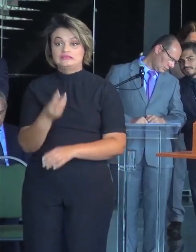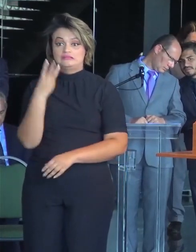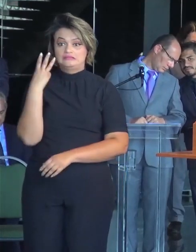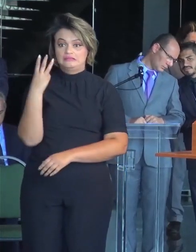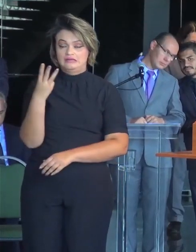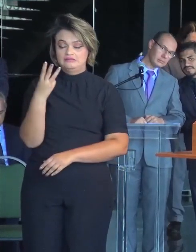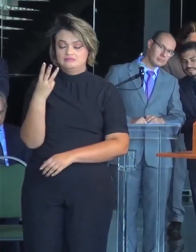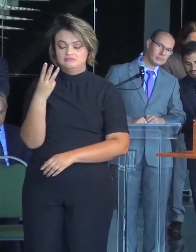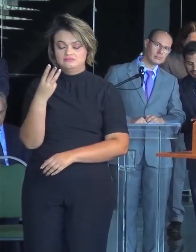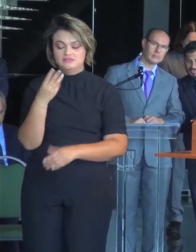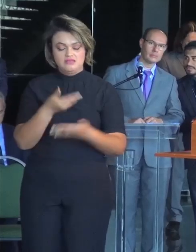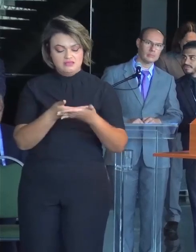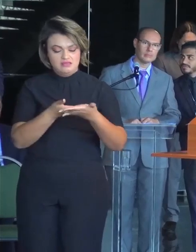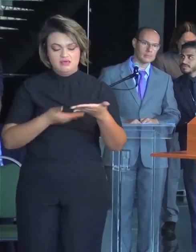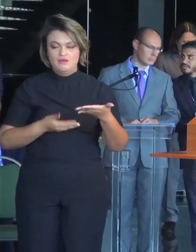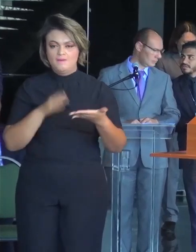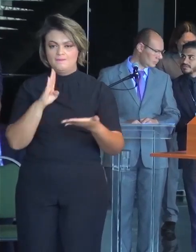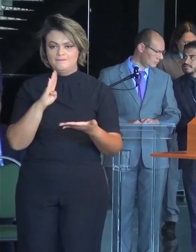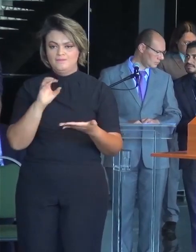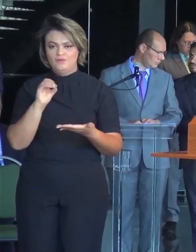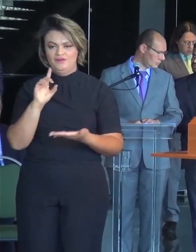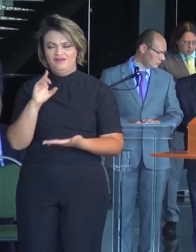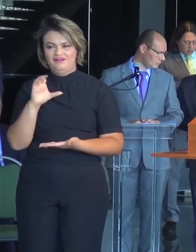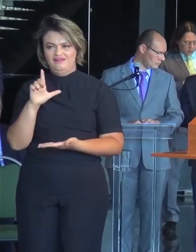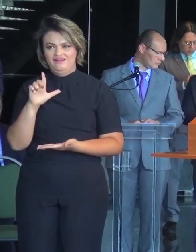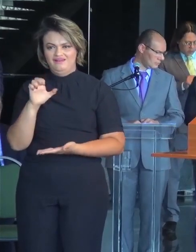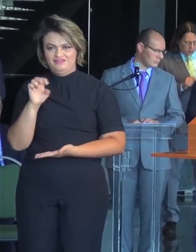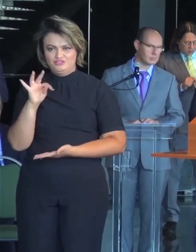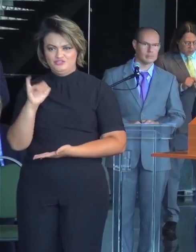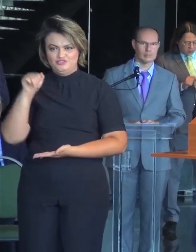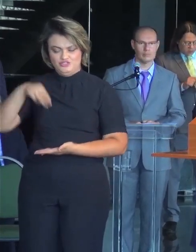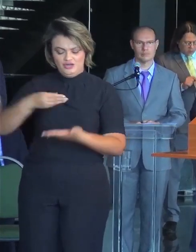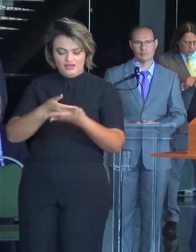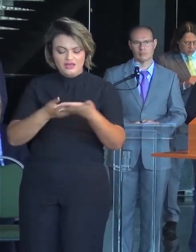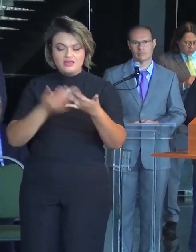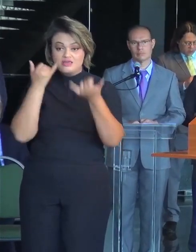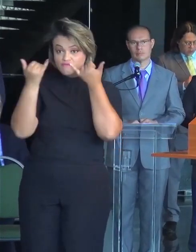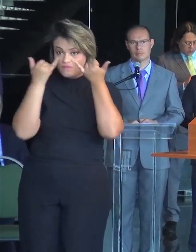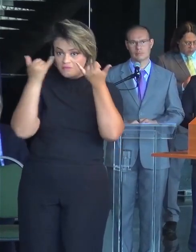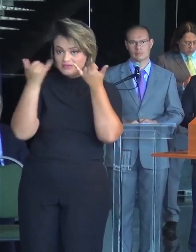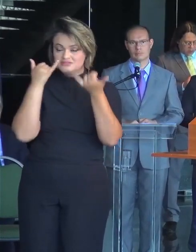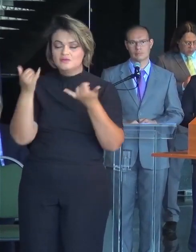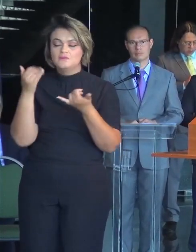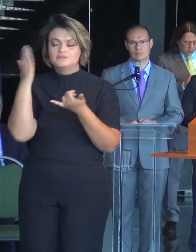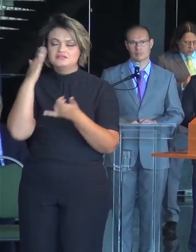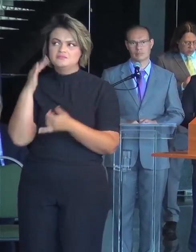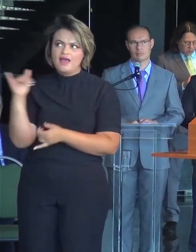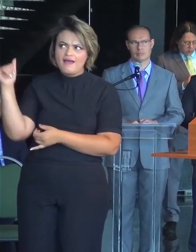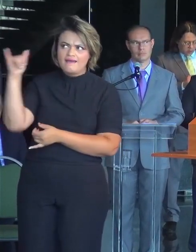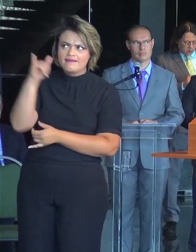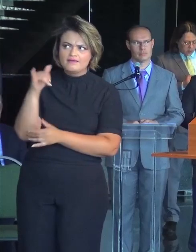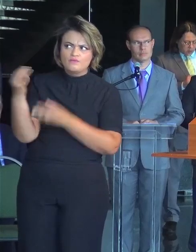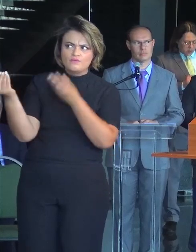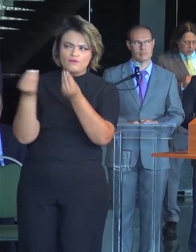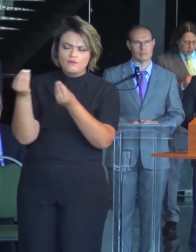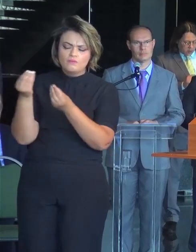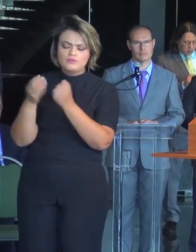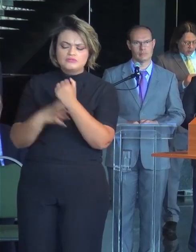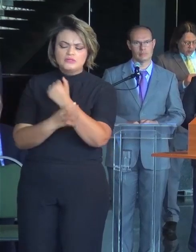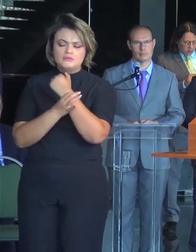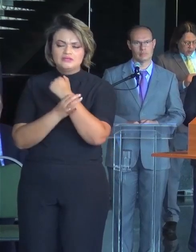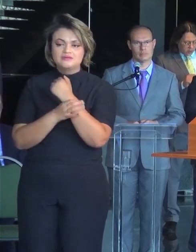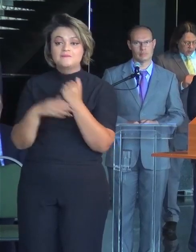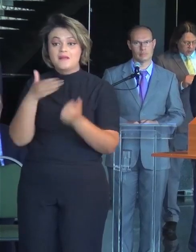do Boletim Consumidor Turista, que foram focadas no segmento de transporte aéreo com o objetivo de melhorar